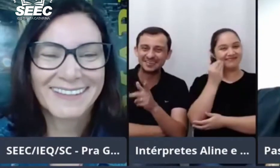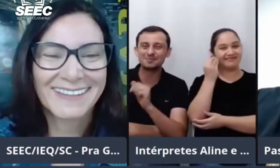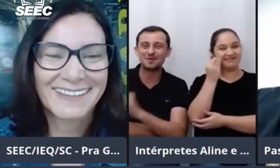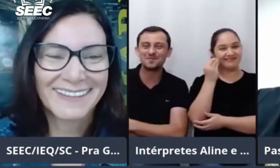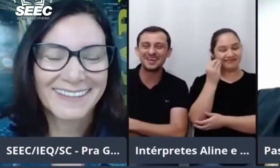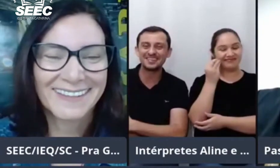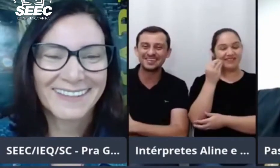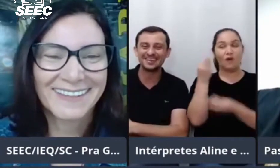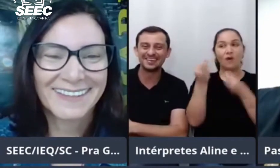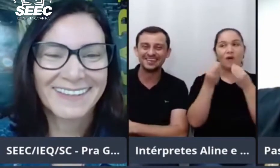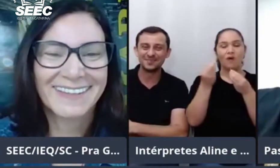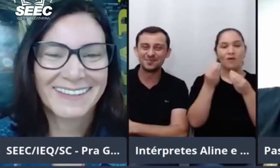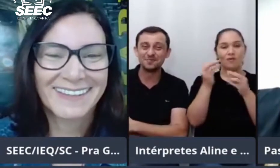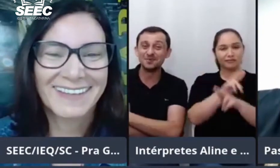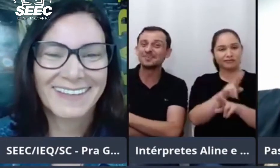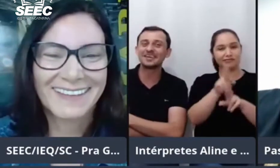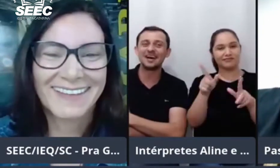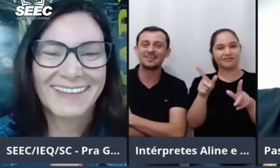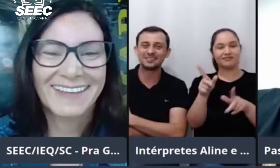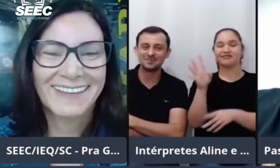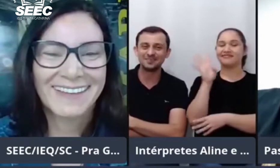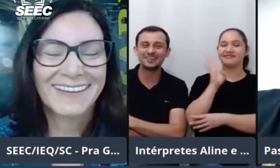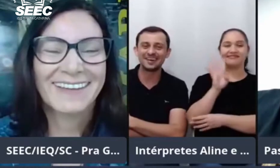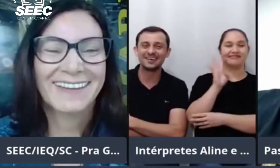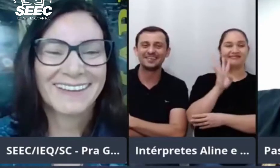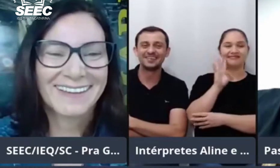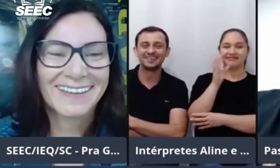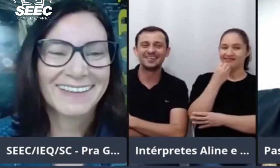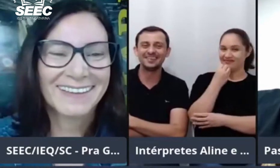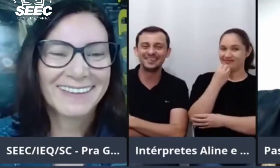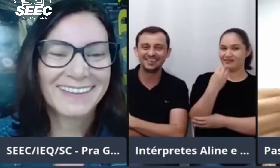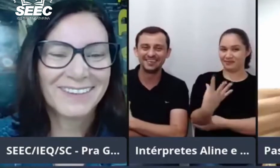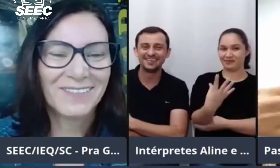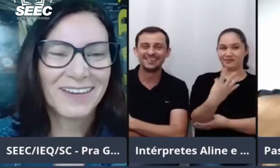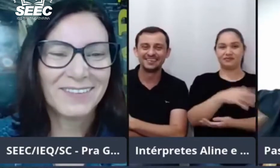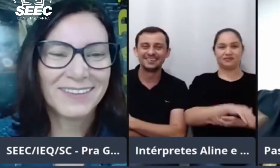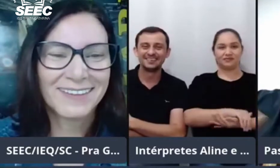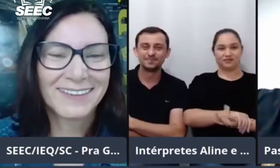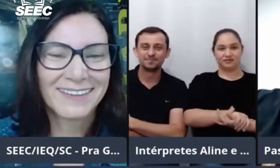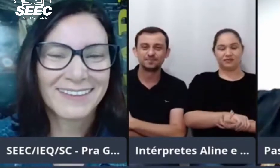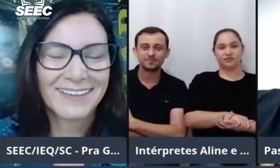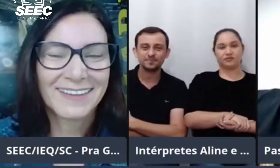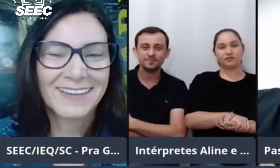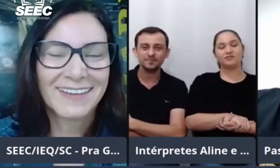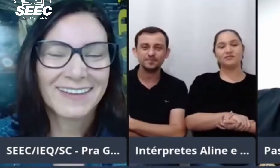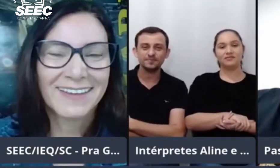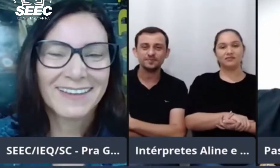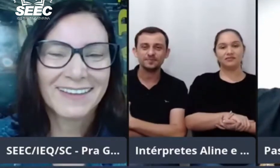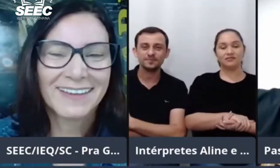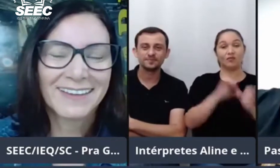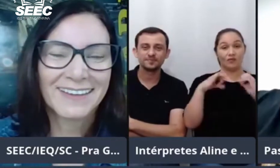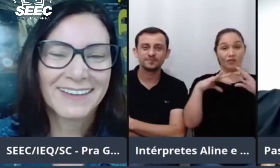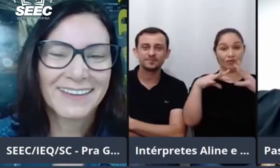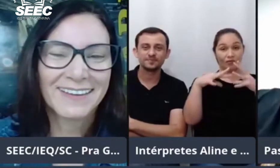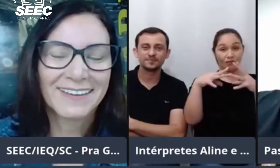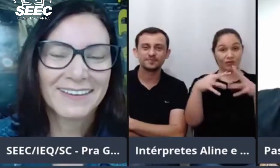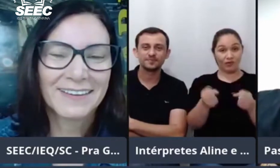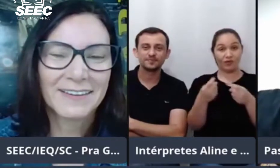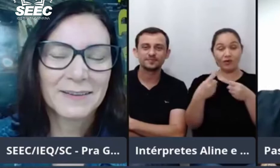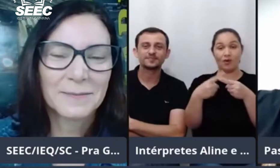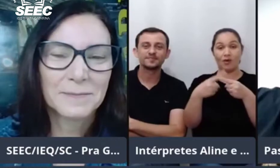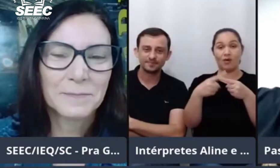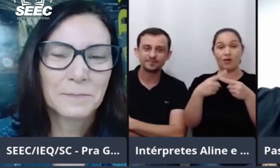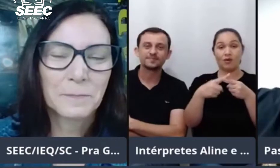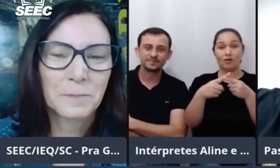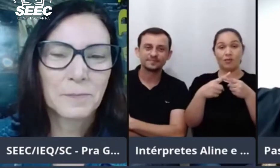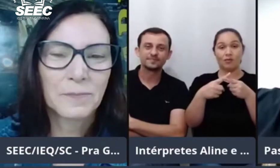gente inverteu os papéis, né? Foi muito legal. Assim, muito legal. E tudo isso brotou naqueles primeiros encontros,